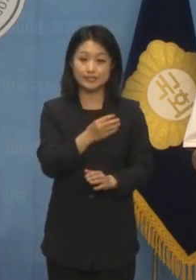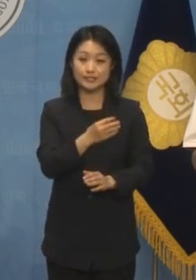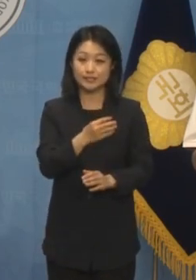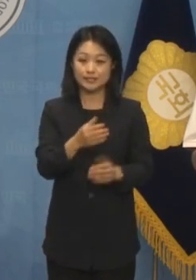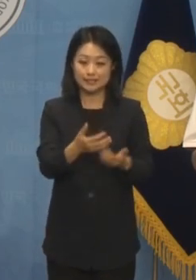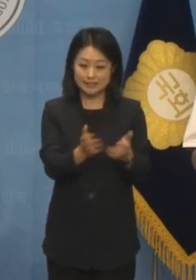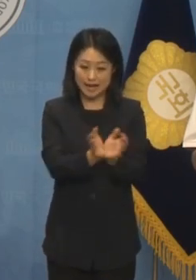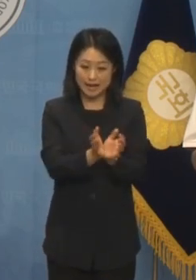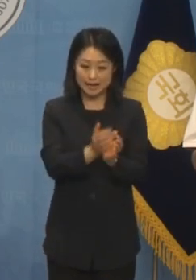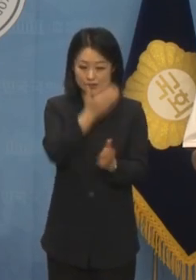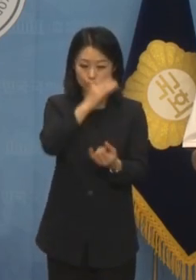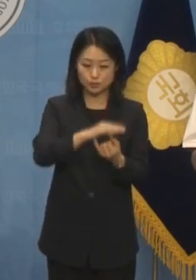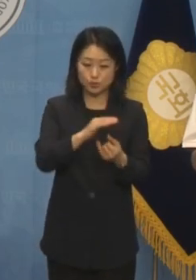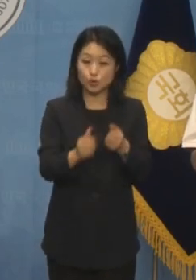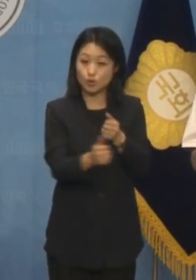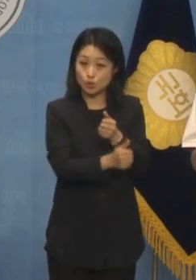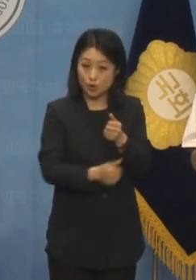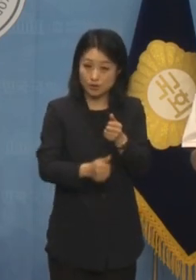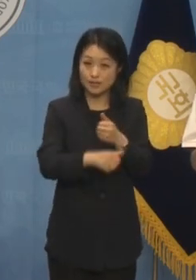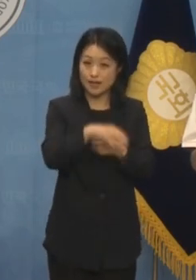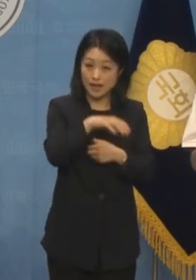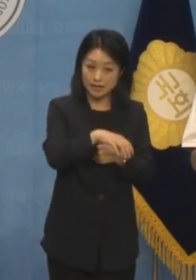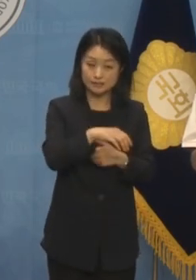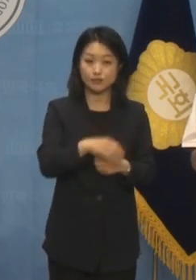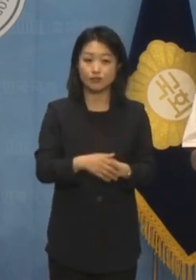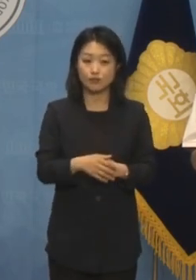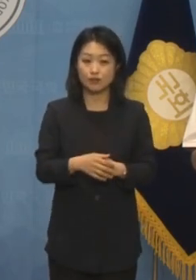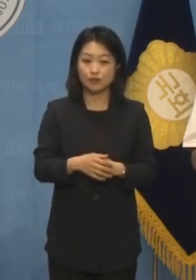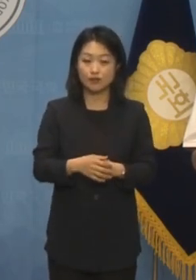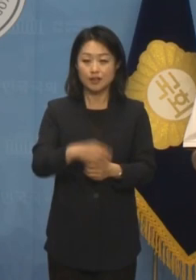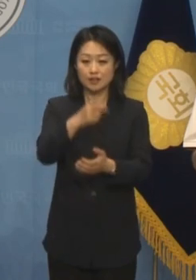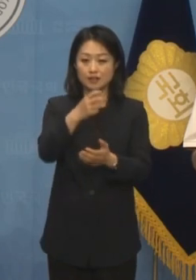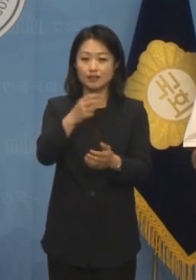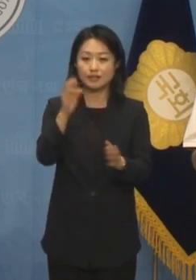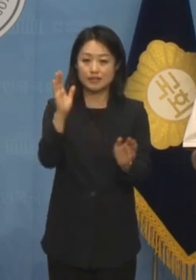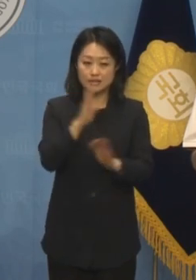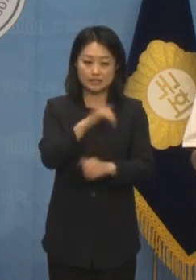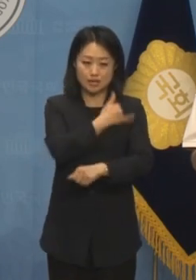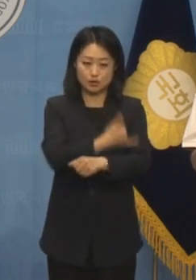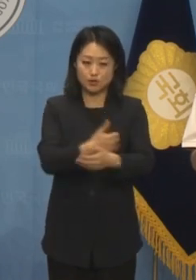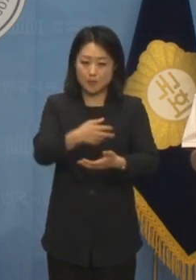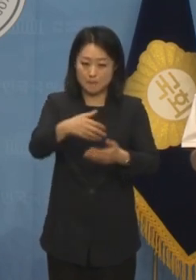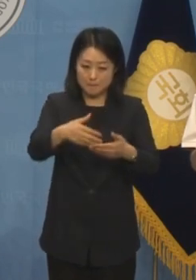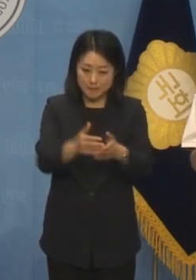청소년위원회에서는 학생인권 조례 폐지 관련 수기 공모를 받고 있습니다. 많은 관심